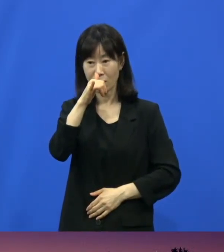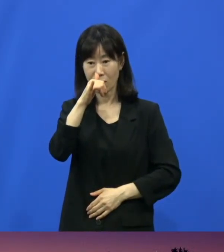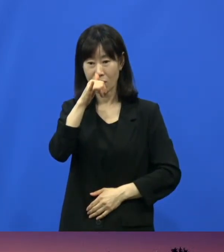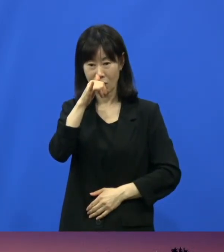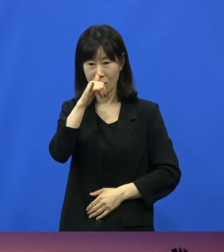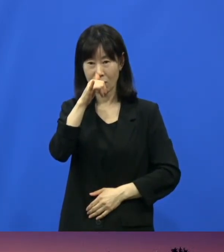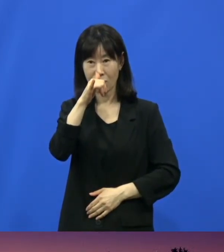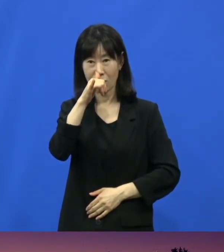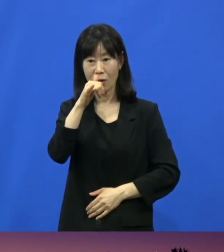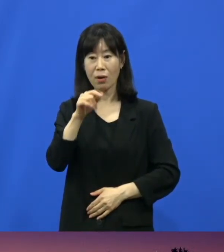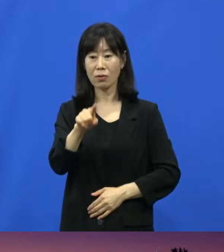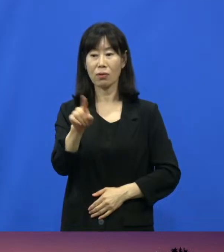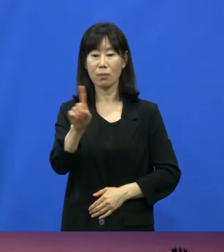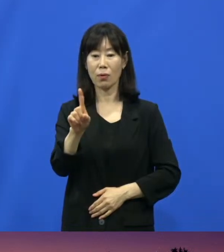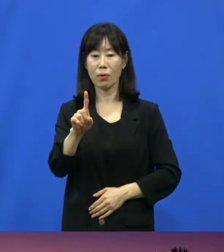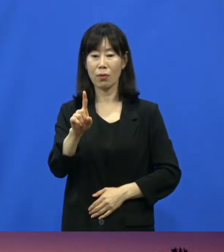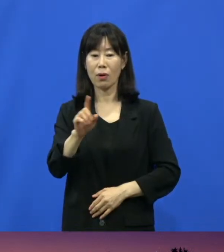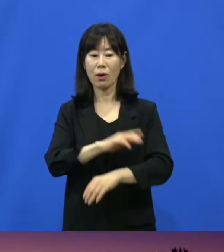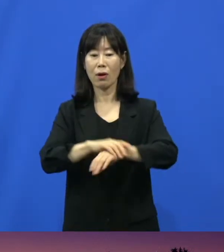거짓된 소망에 속을 때가 많아요.